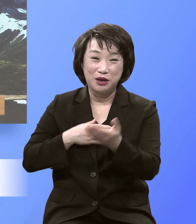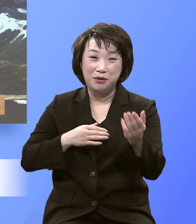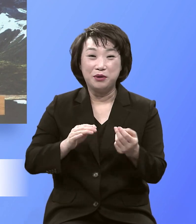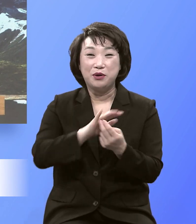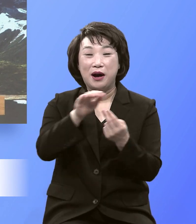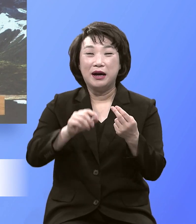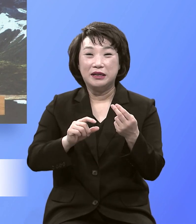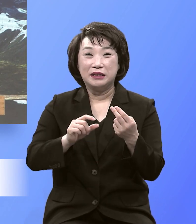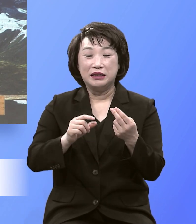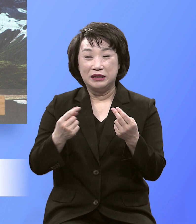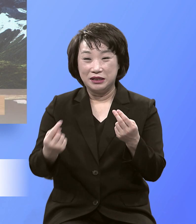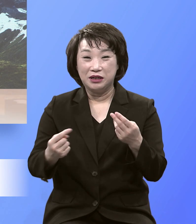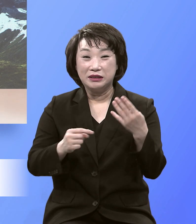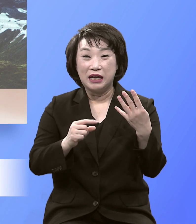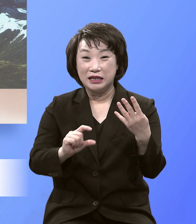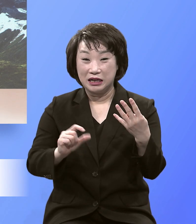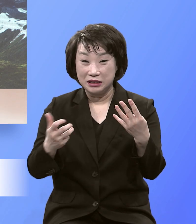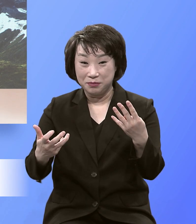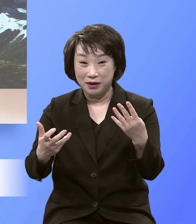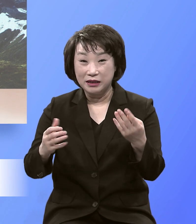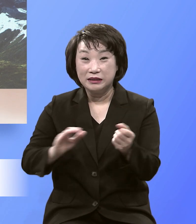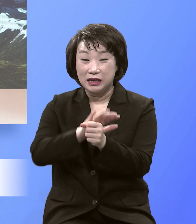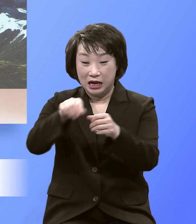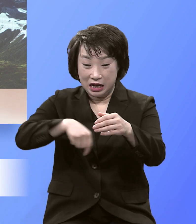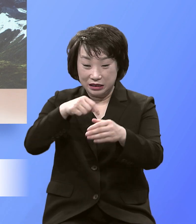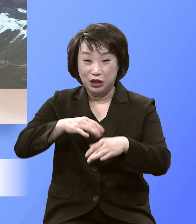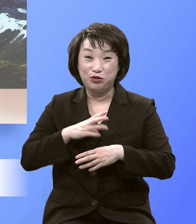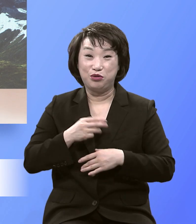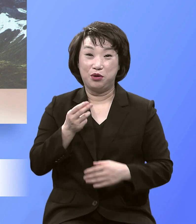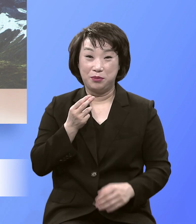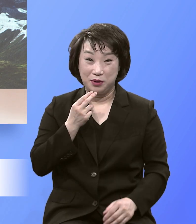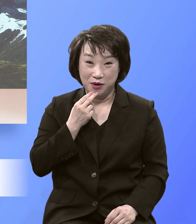18절에 사랑 안에 두려움이 없고